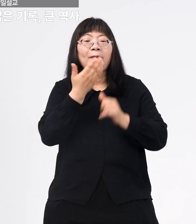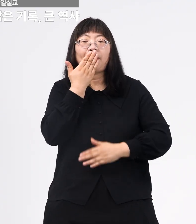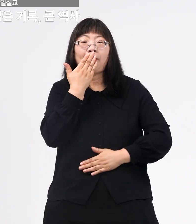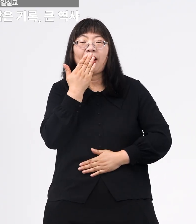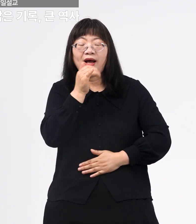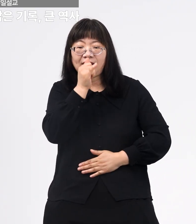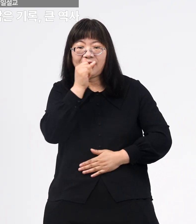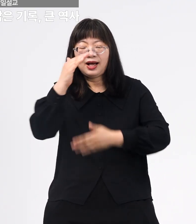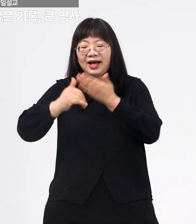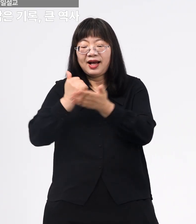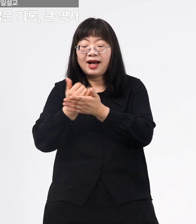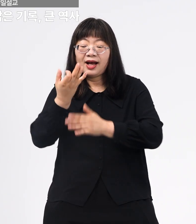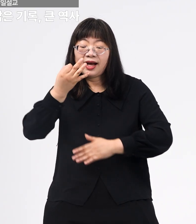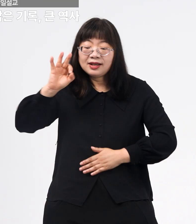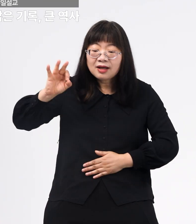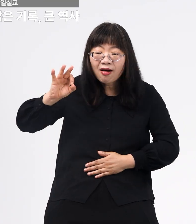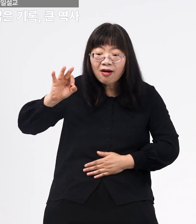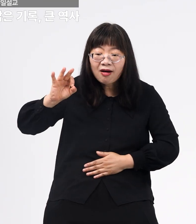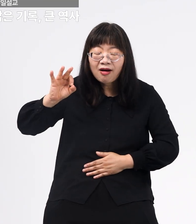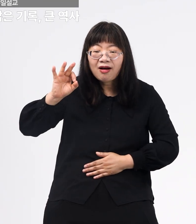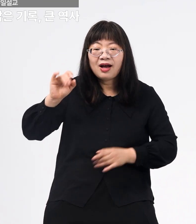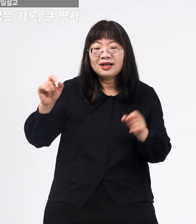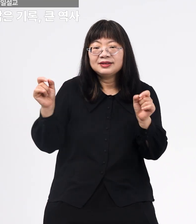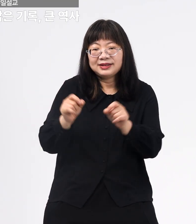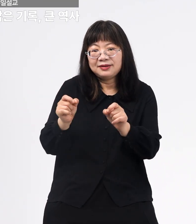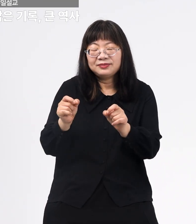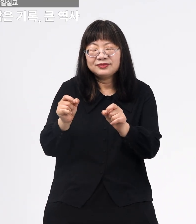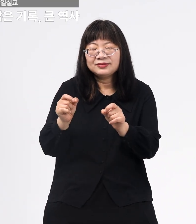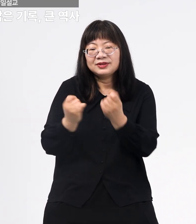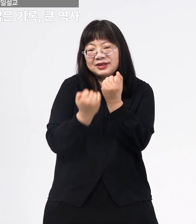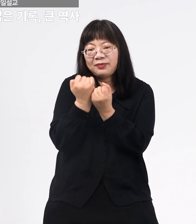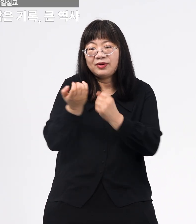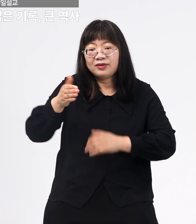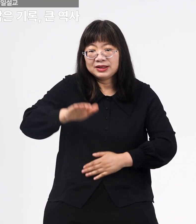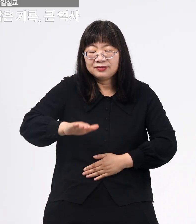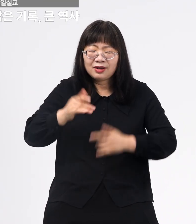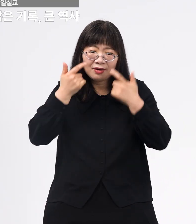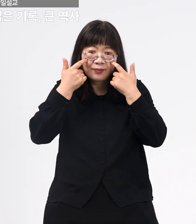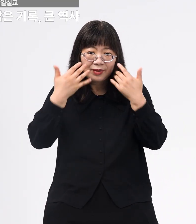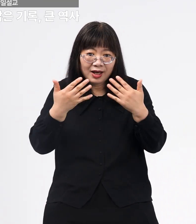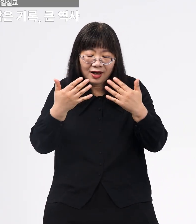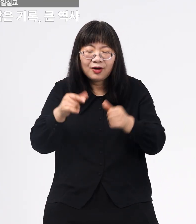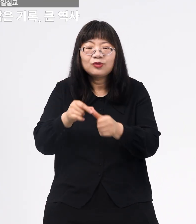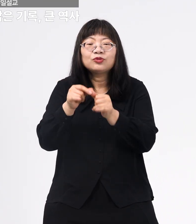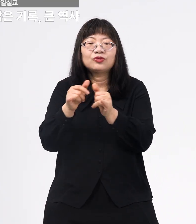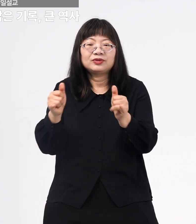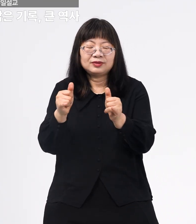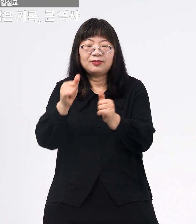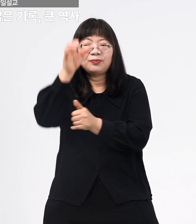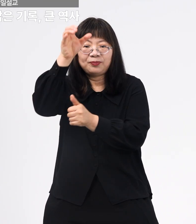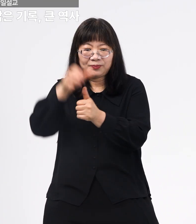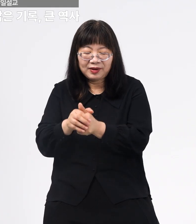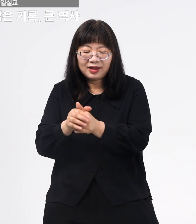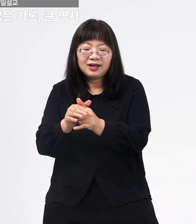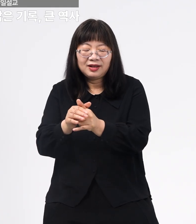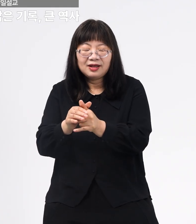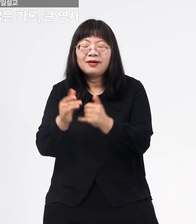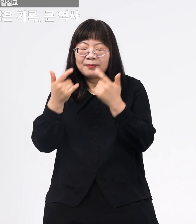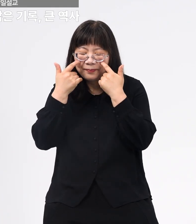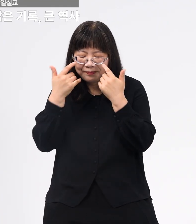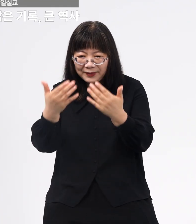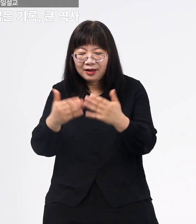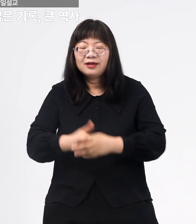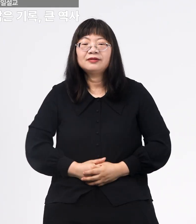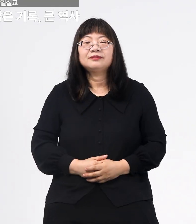하나님의 인정으로 봐서 짧은 기록이지만 틀림없이 사사로 부름받은 인물인